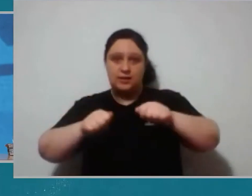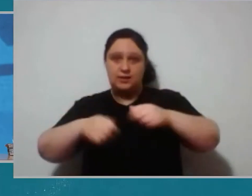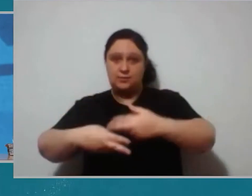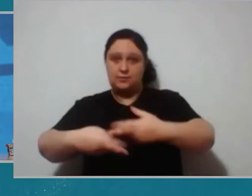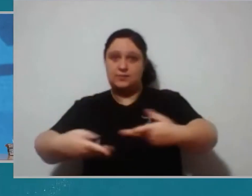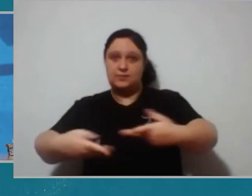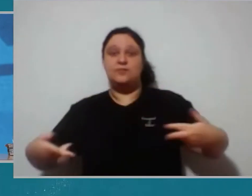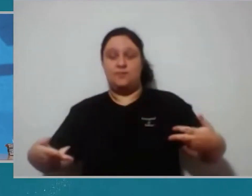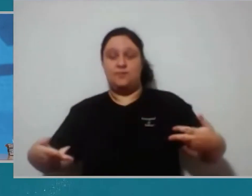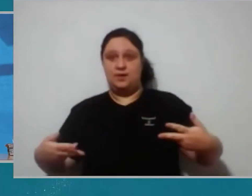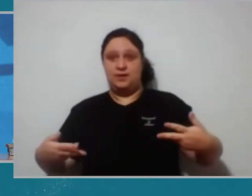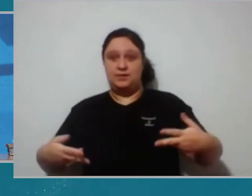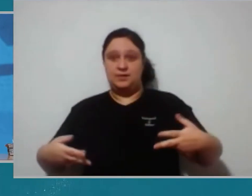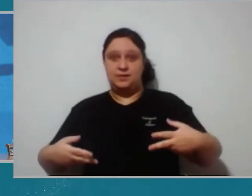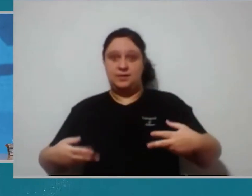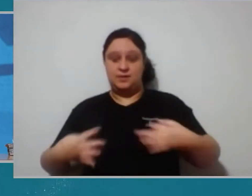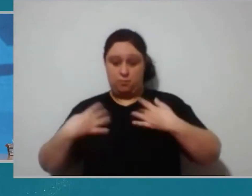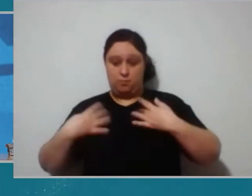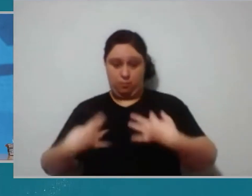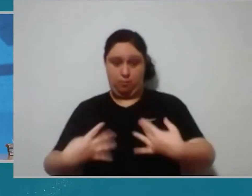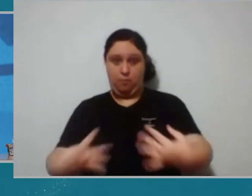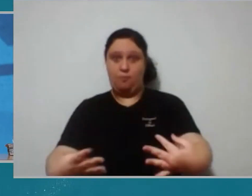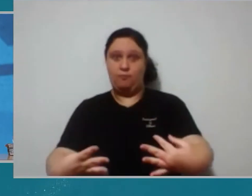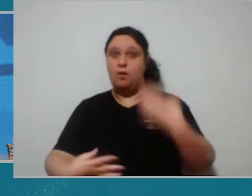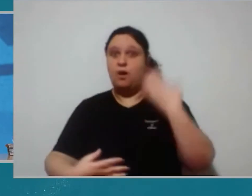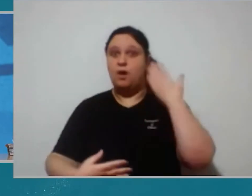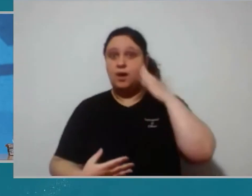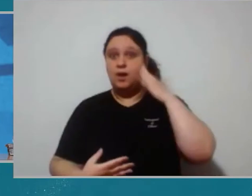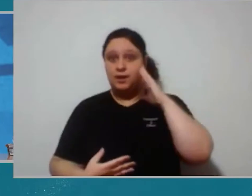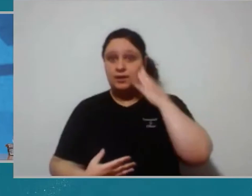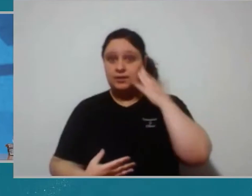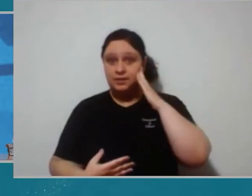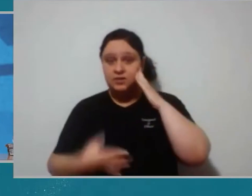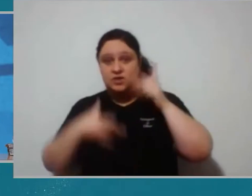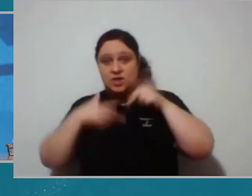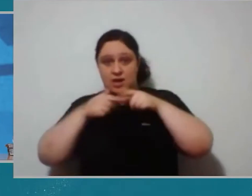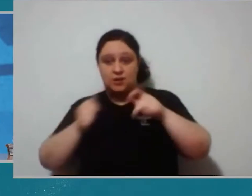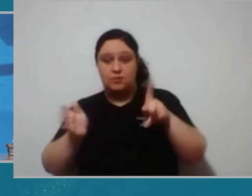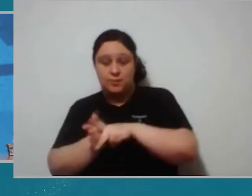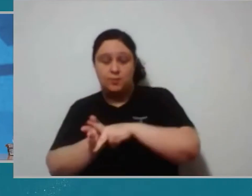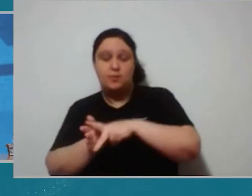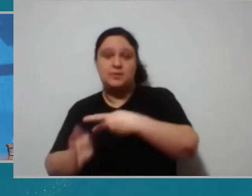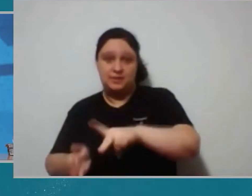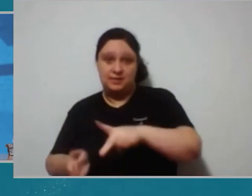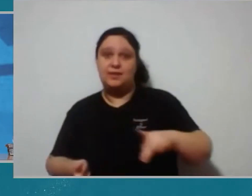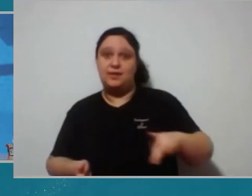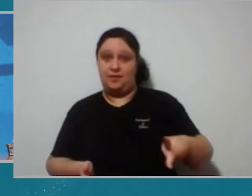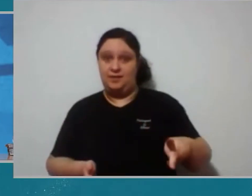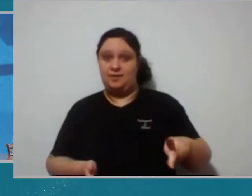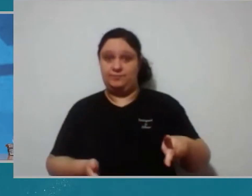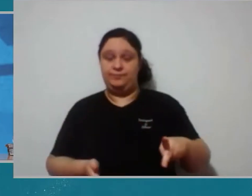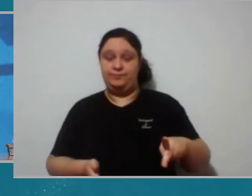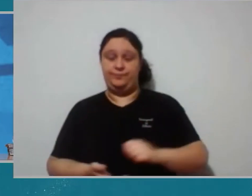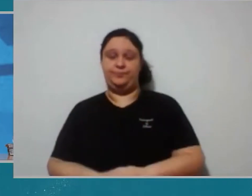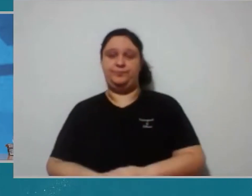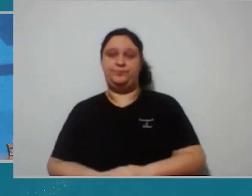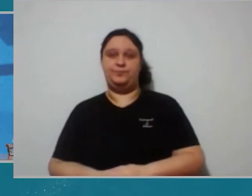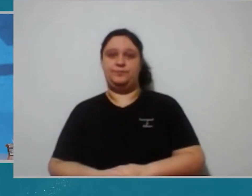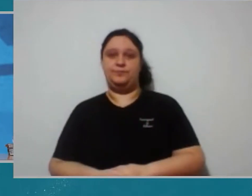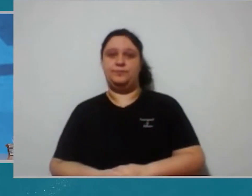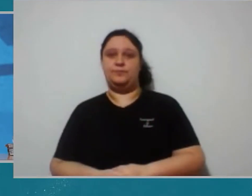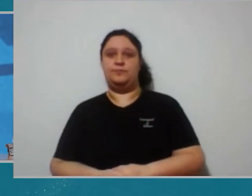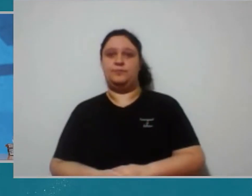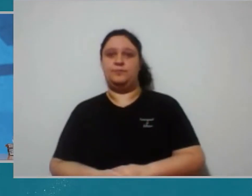toda entendia como se falavam da sua, em língua materna. E ali, irmãos, eles